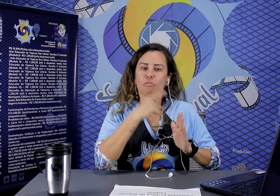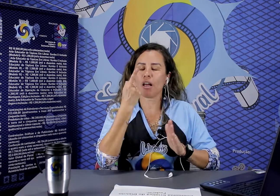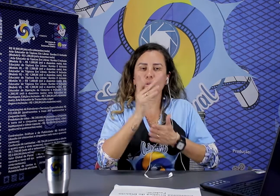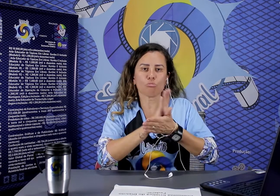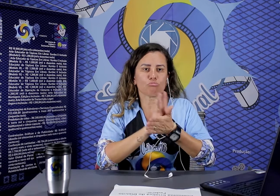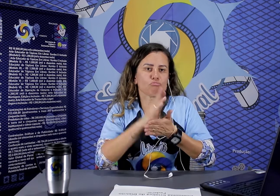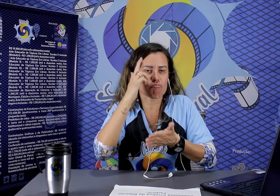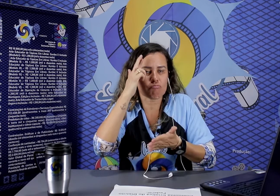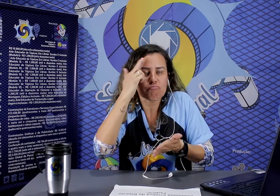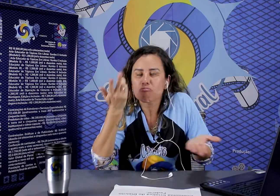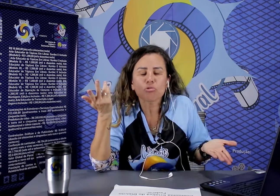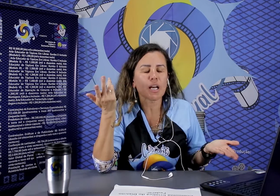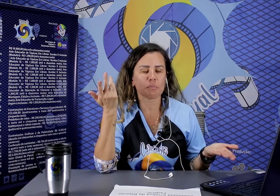falou, não sabe.